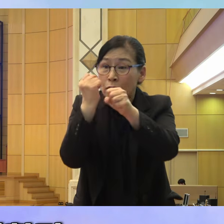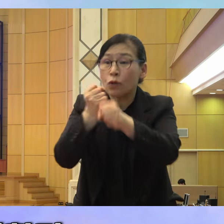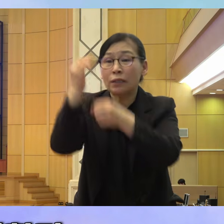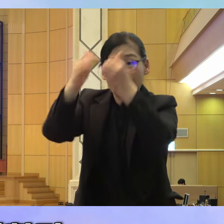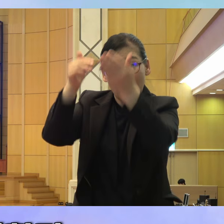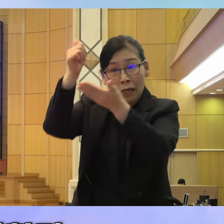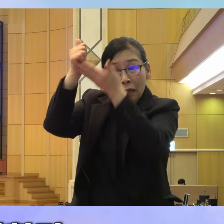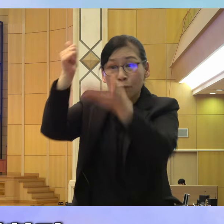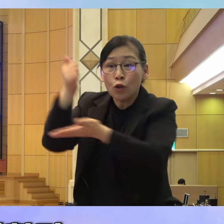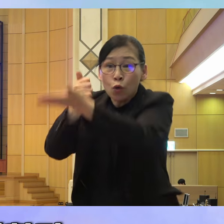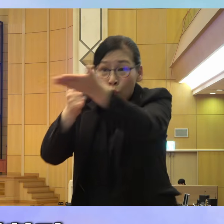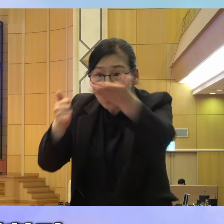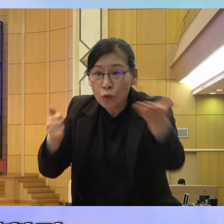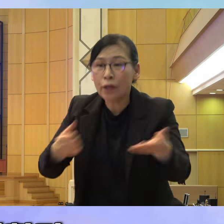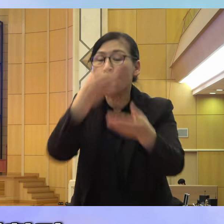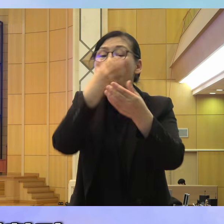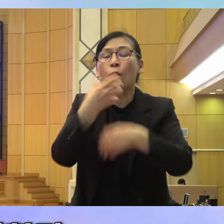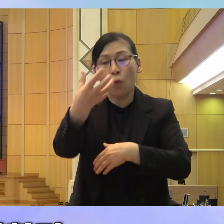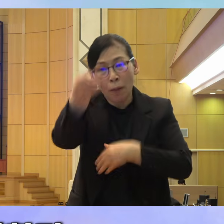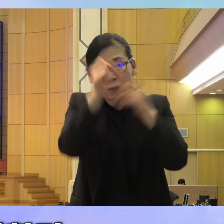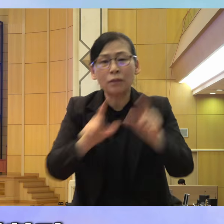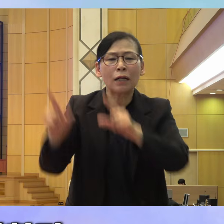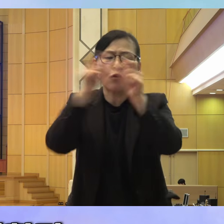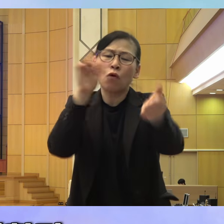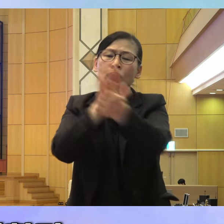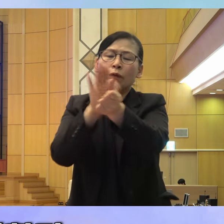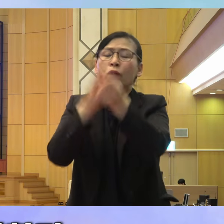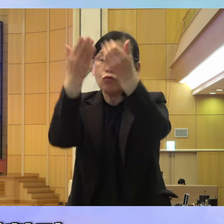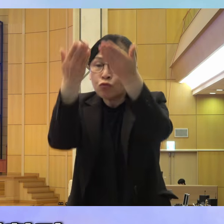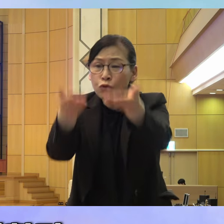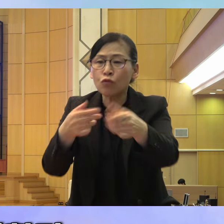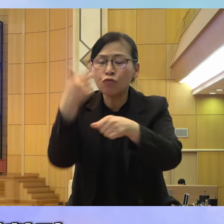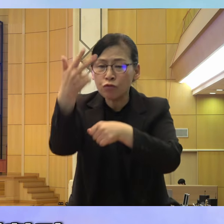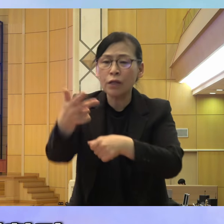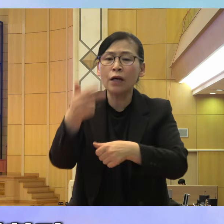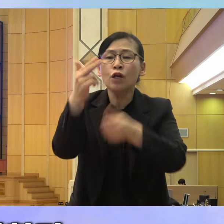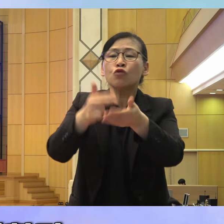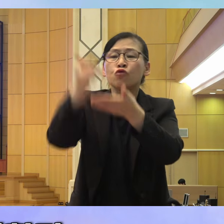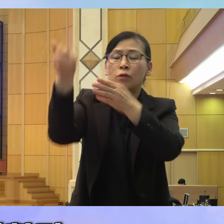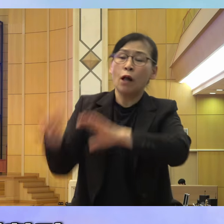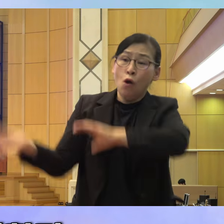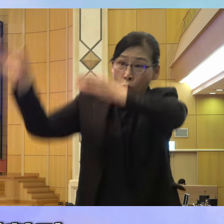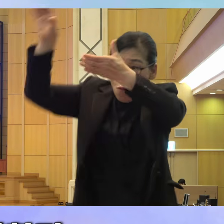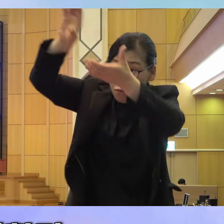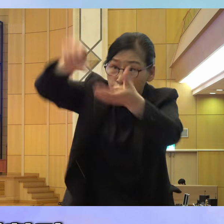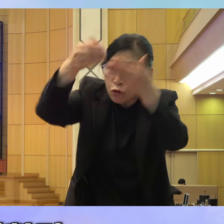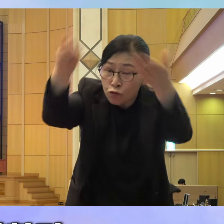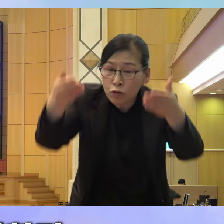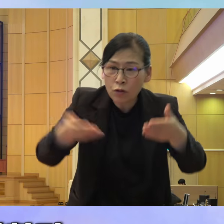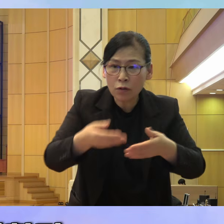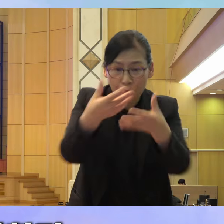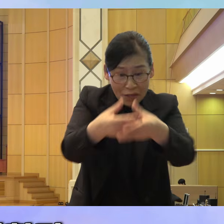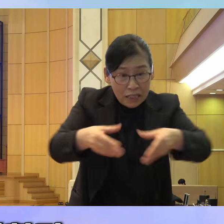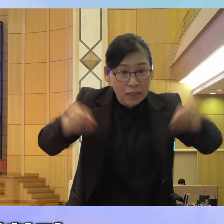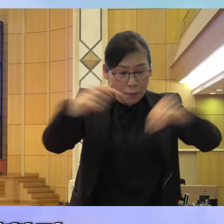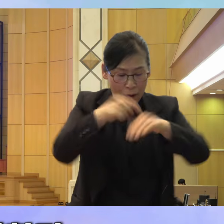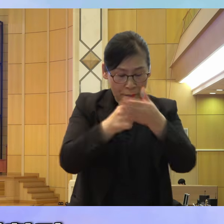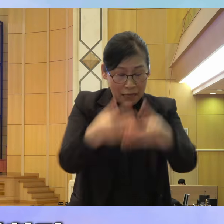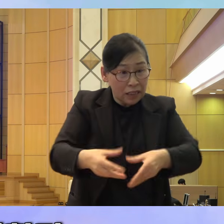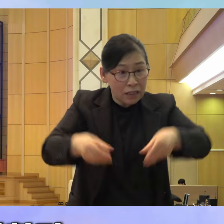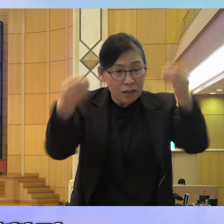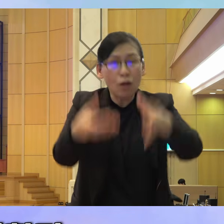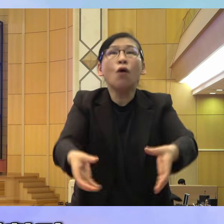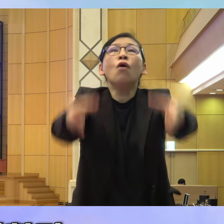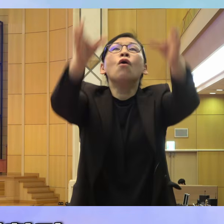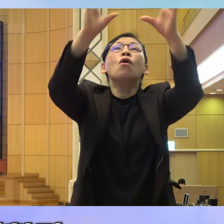하나님이 우리를 복받아 살 수 있도록 만들고 그 다음에 주님이 복을 주셔서 그냥 그릇에, 우리 마음의